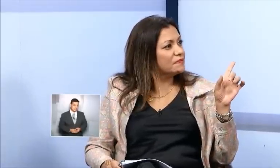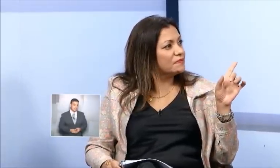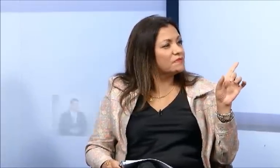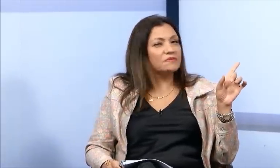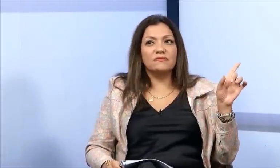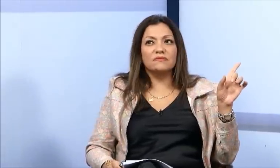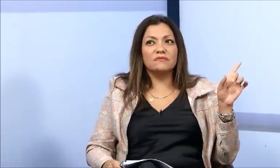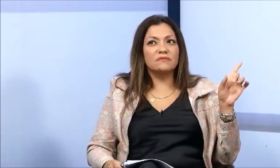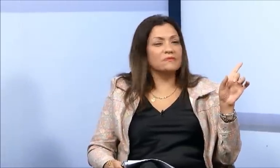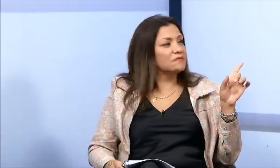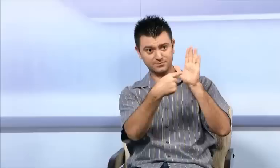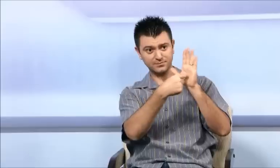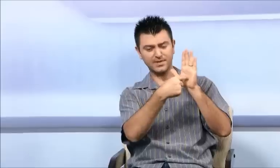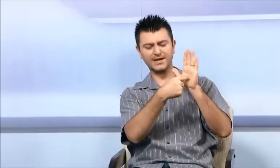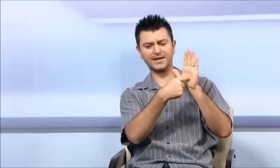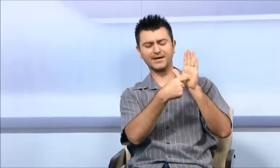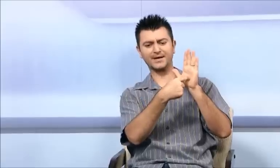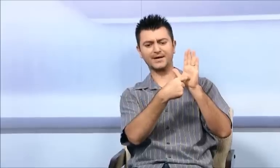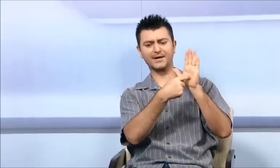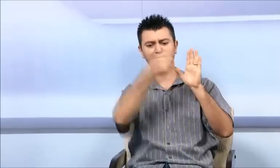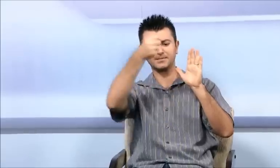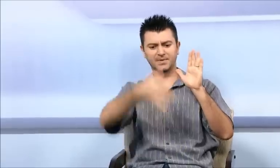né?